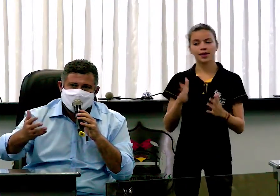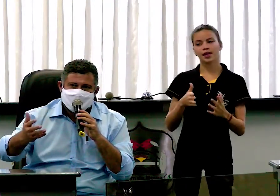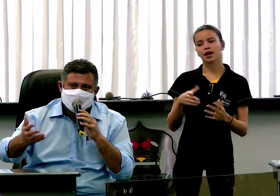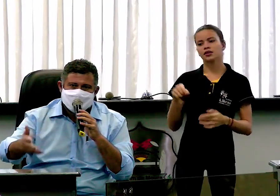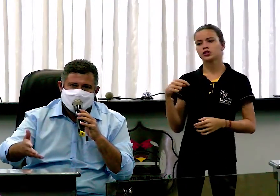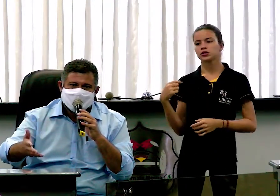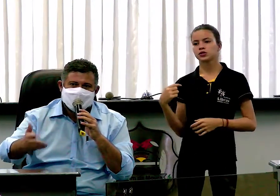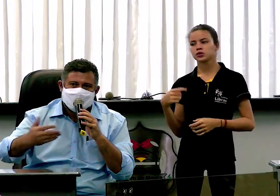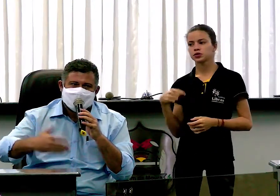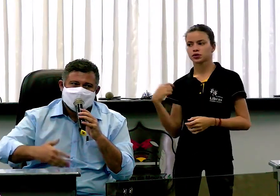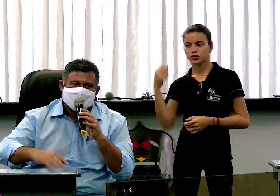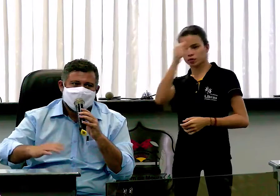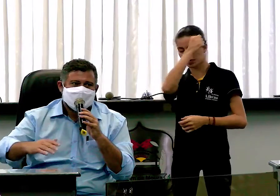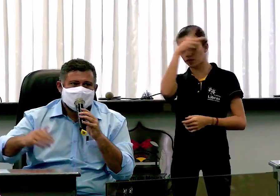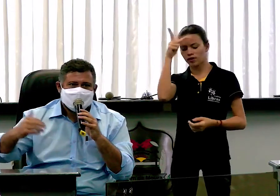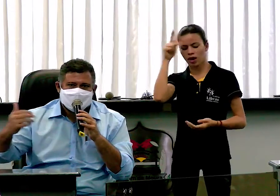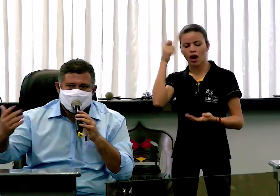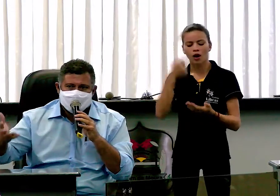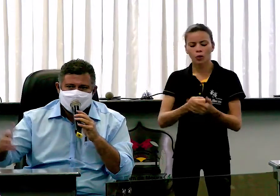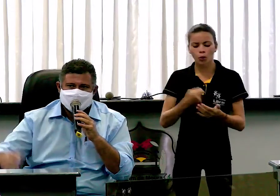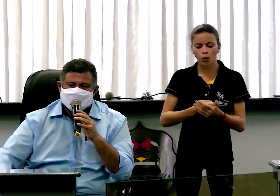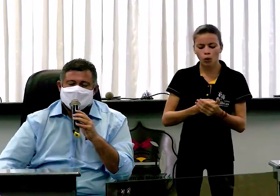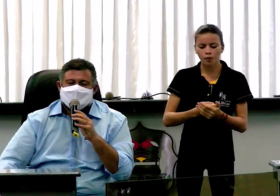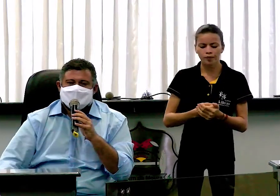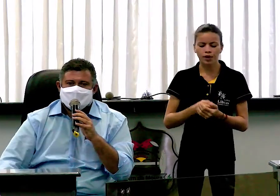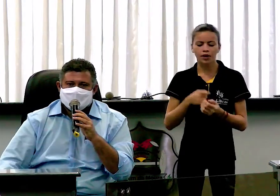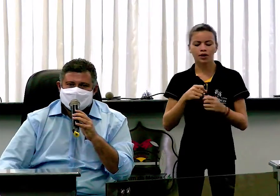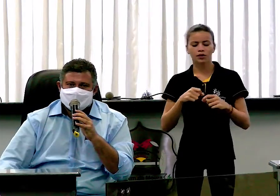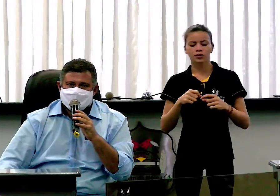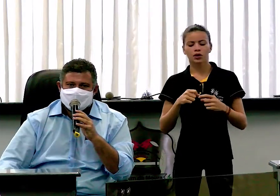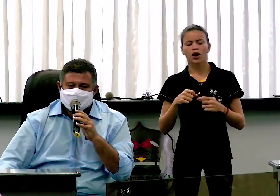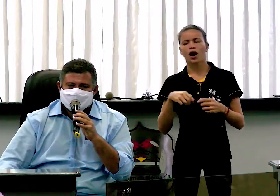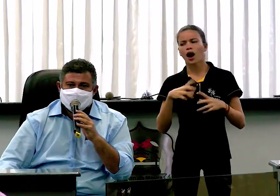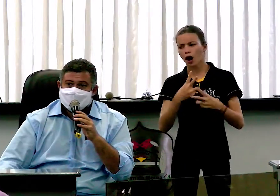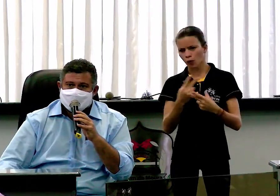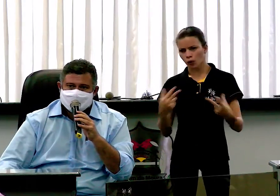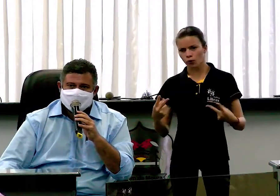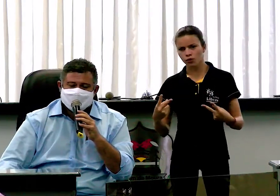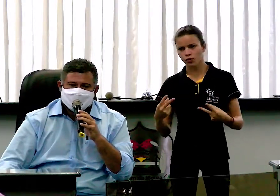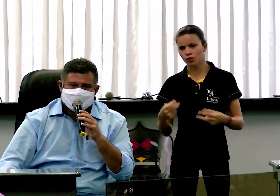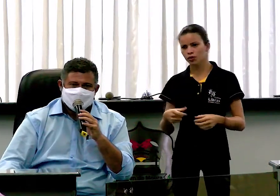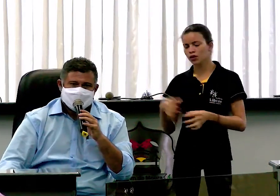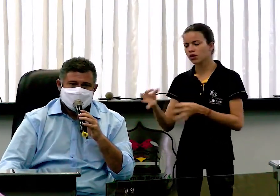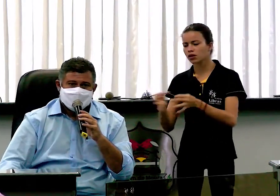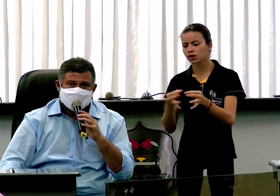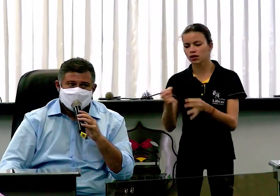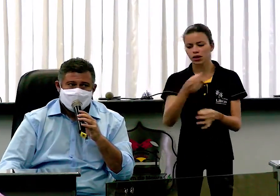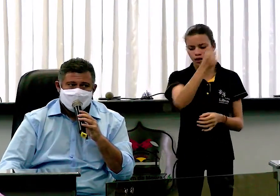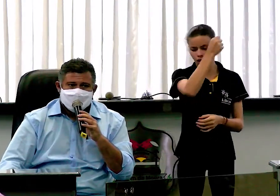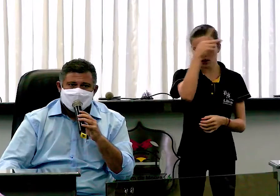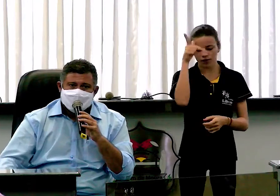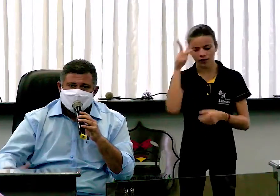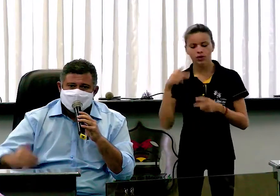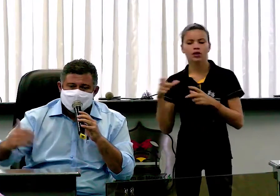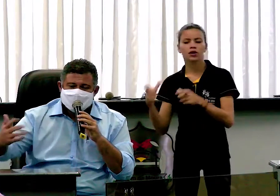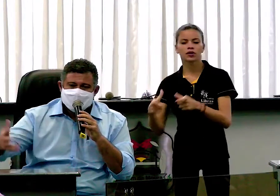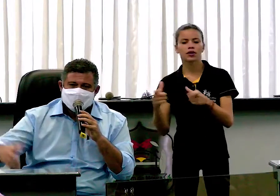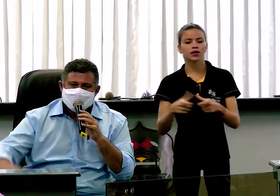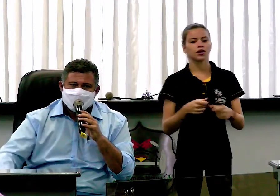por errado a peça teve que ser trocada por isso que tem uma patrol que ainda não tá funcionando